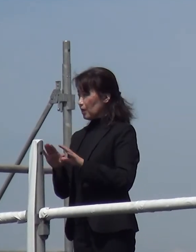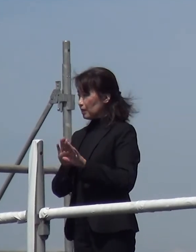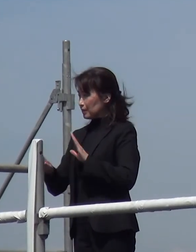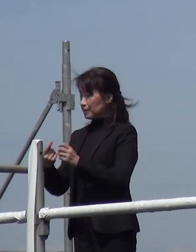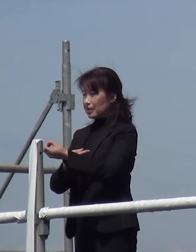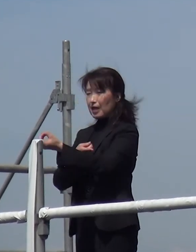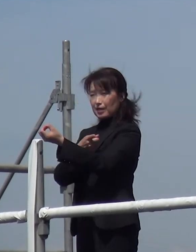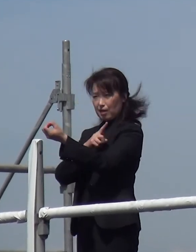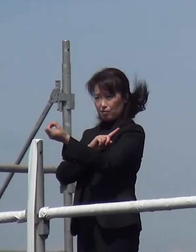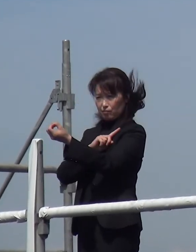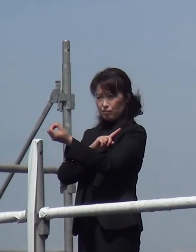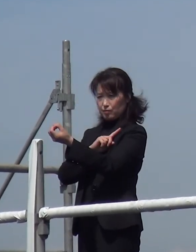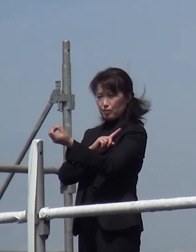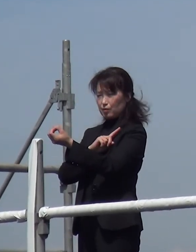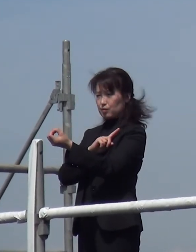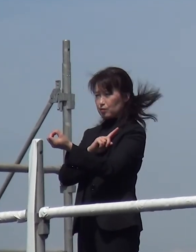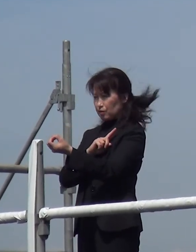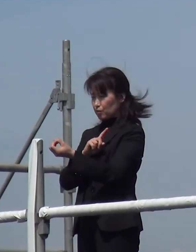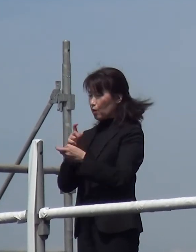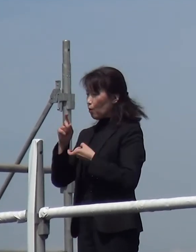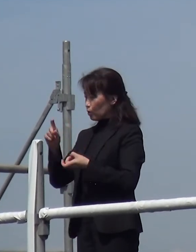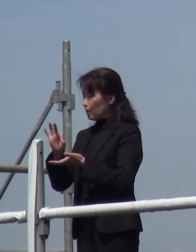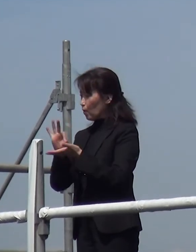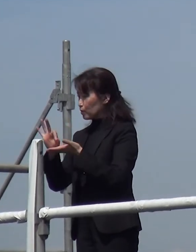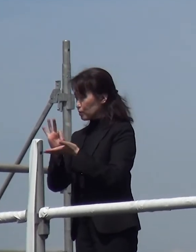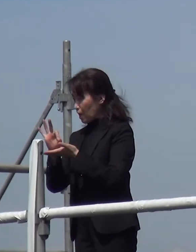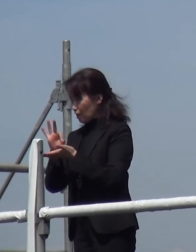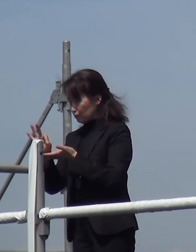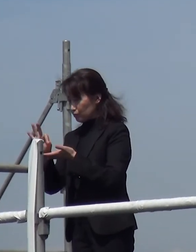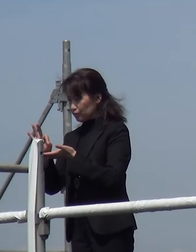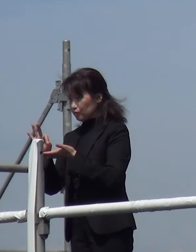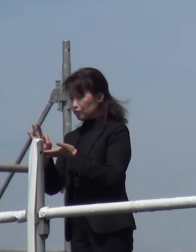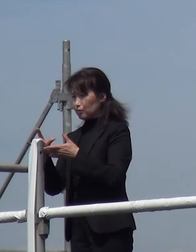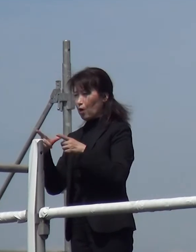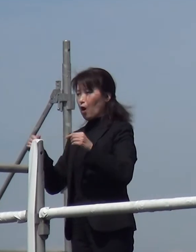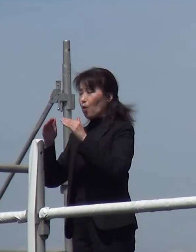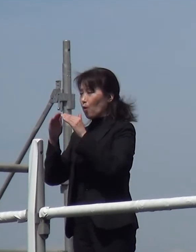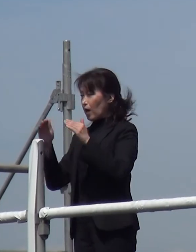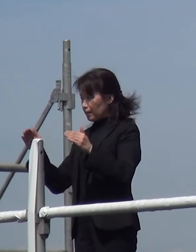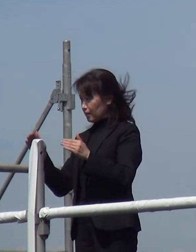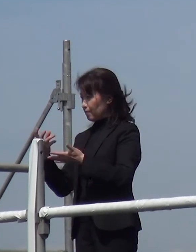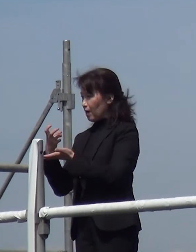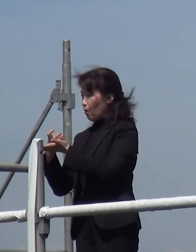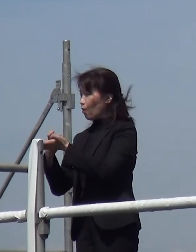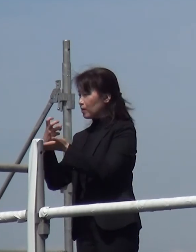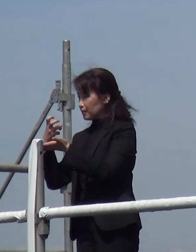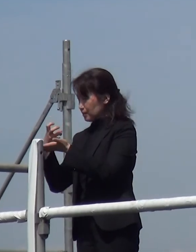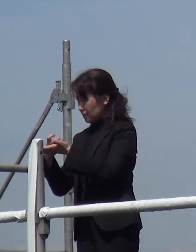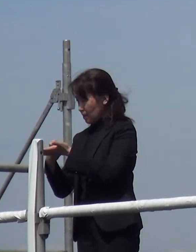というふうなものを日本人が使うということを国会で法律が、